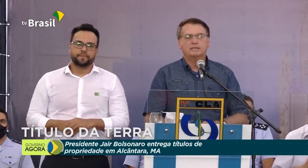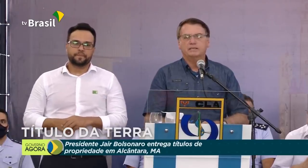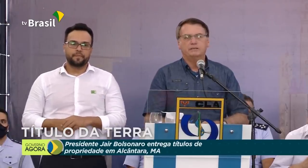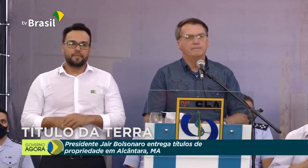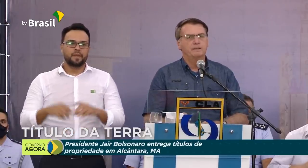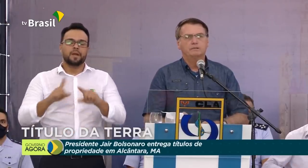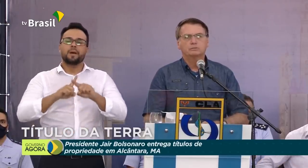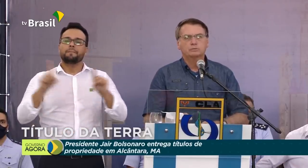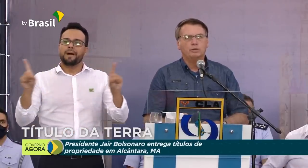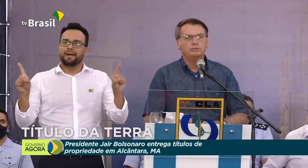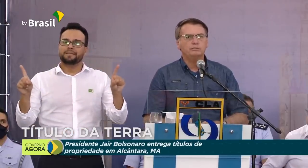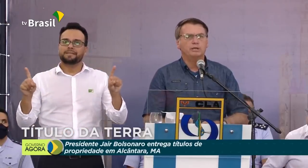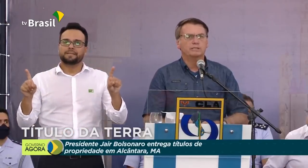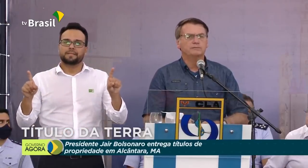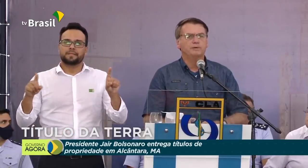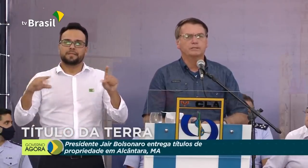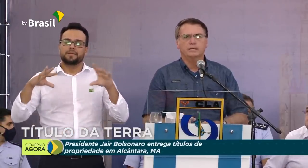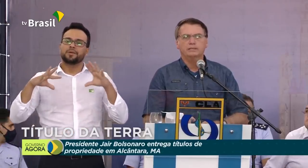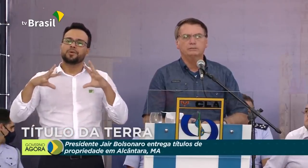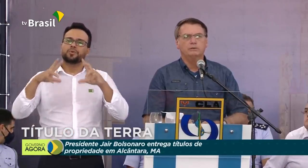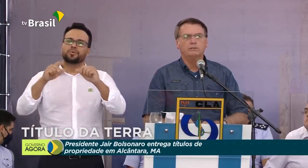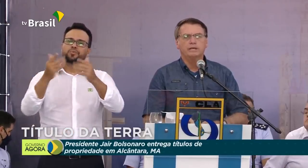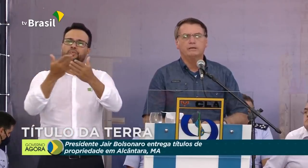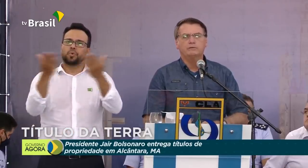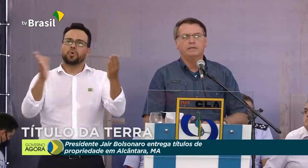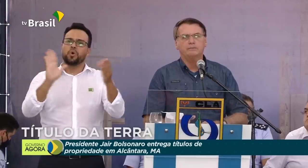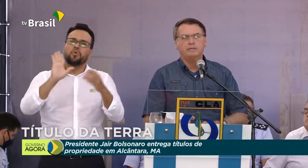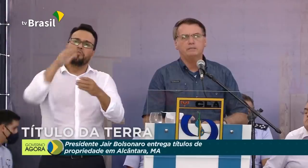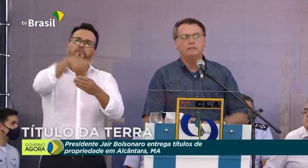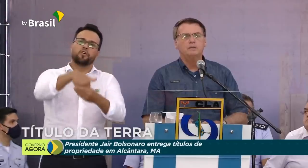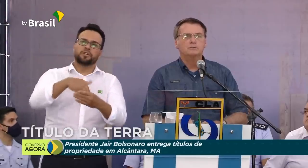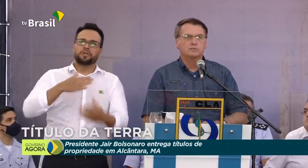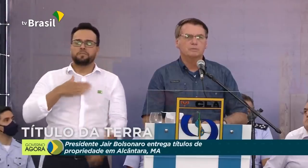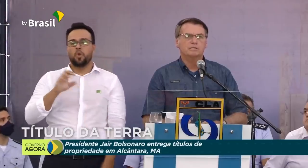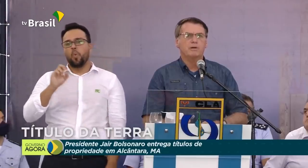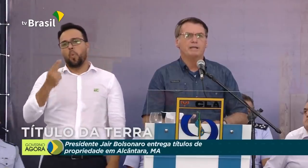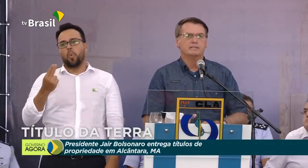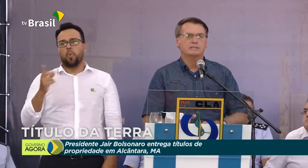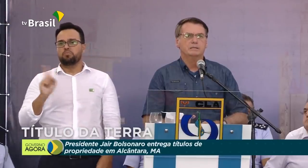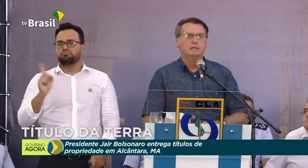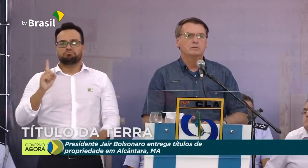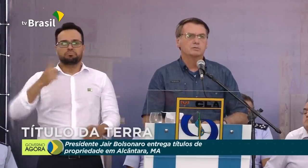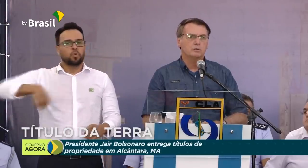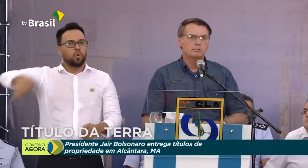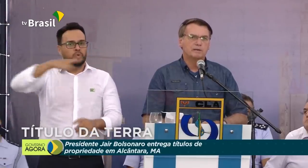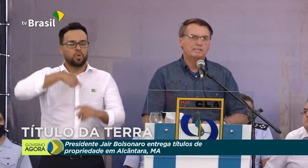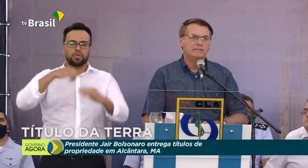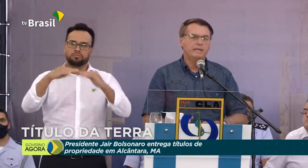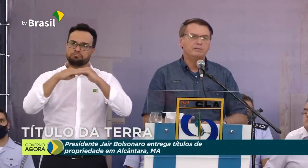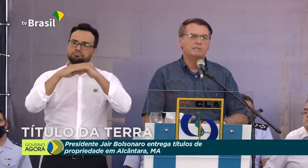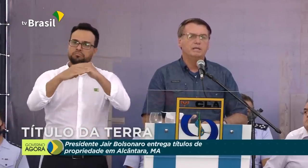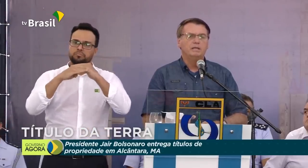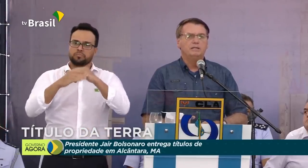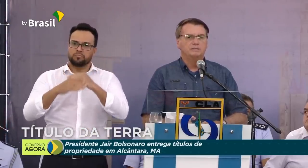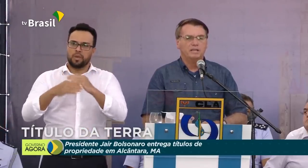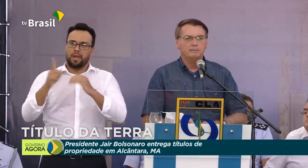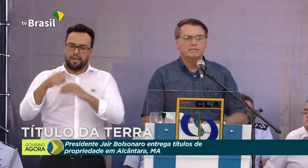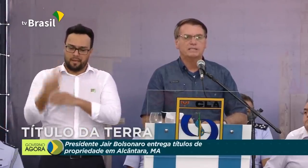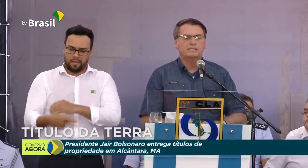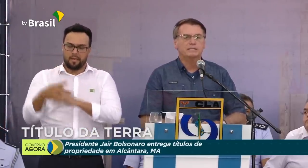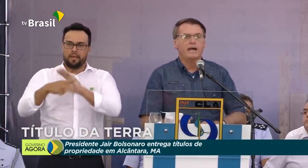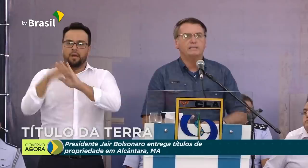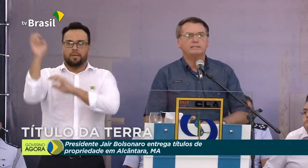Mas aqui, todos nós, votando ou não em mim, somos iguais. Somos brasileiros,